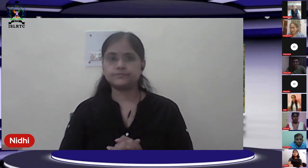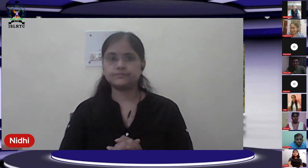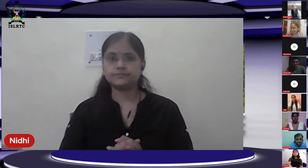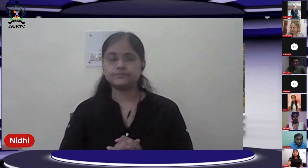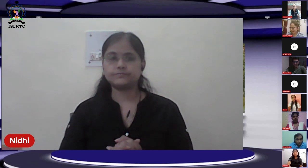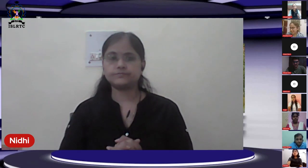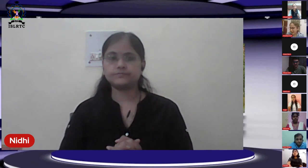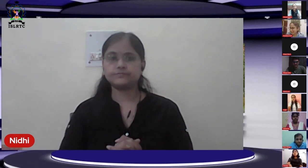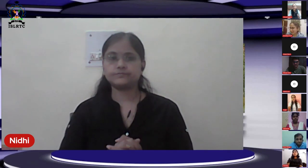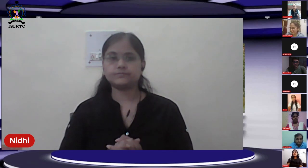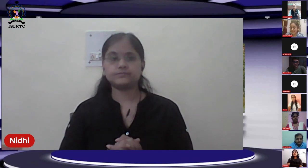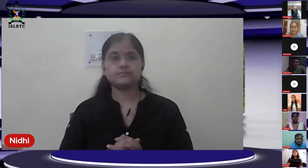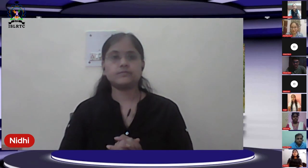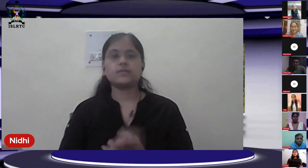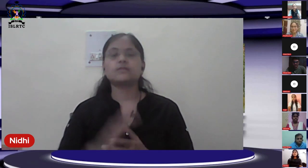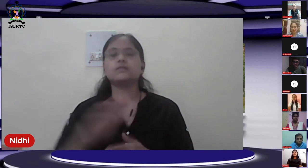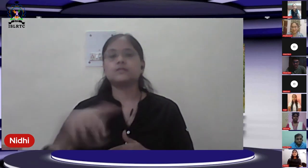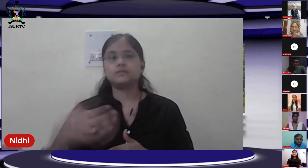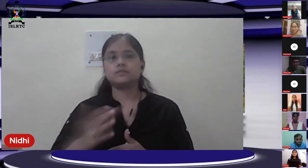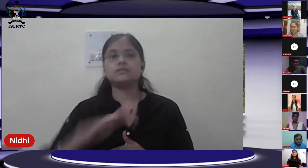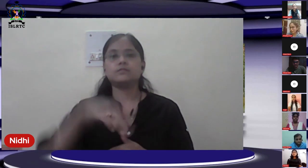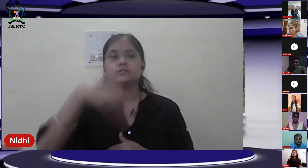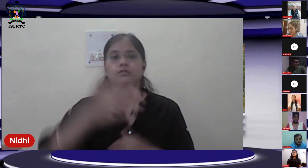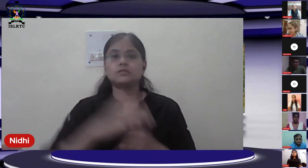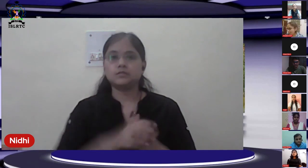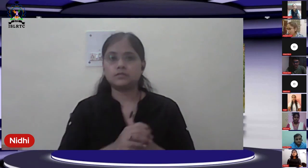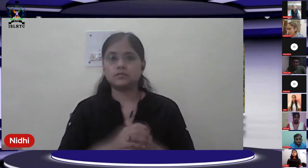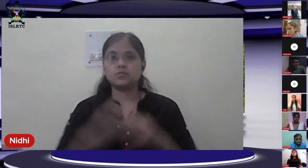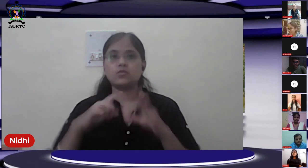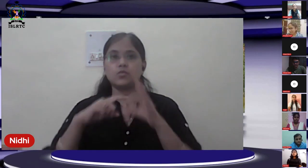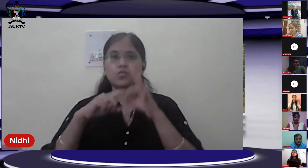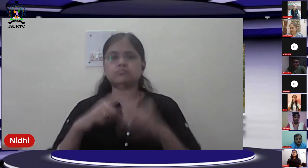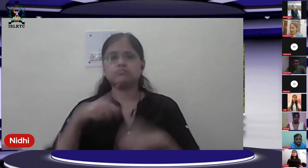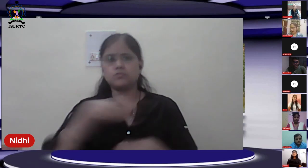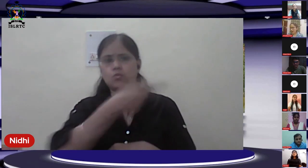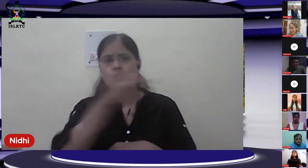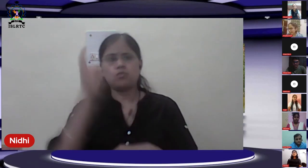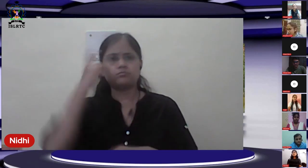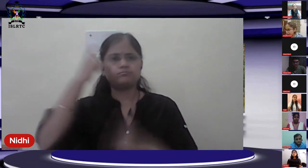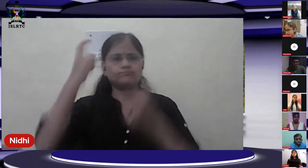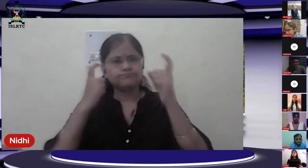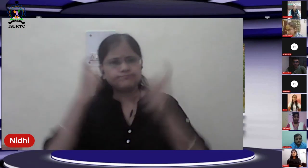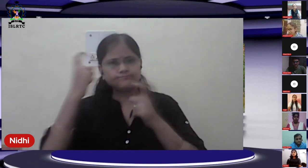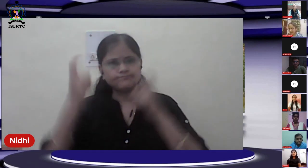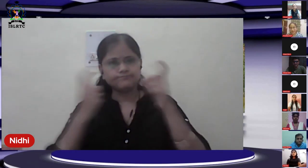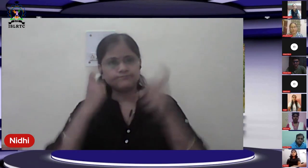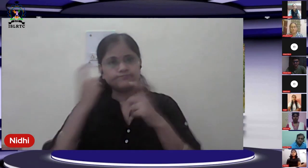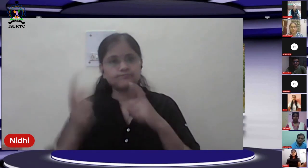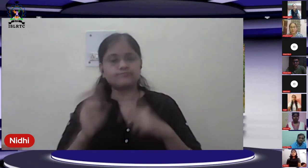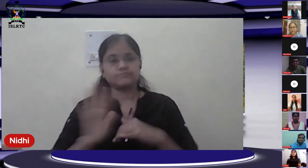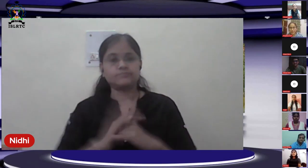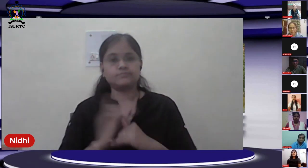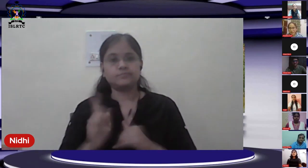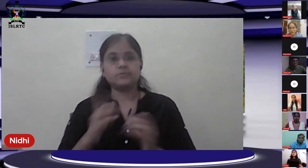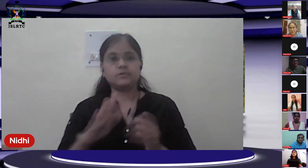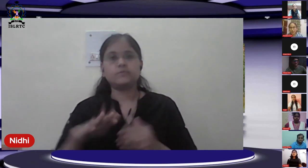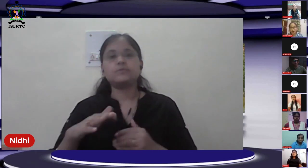चलिए ठीक है, फिर हम आगे बढ़ते हैं ये सवाल, लेकिन जरूर सोचेगा आप लोग आगे। मैं अब हर्षिता